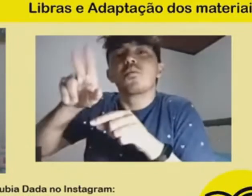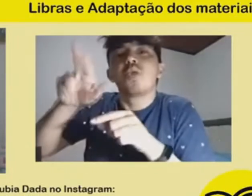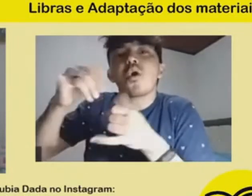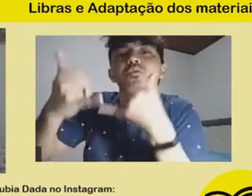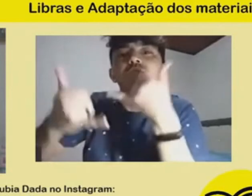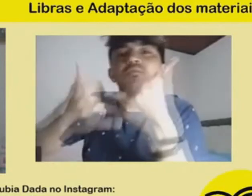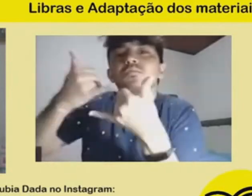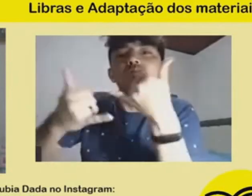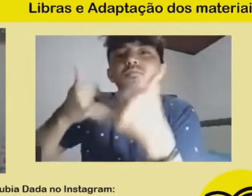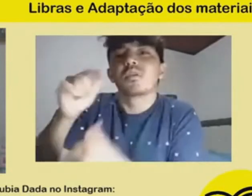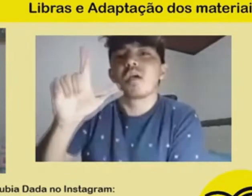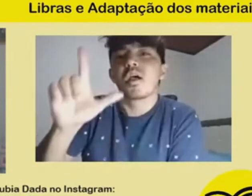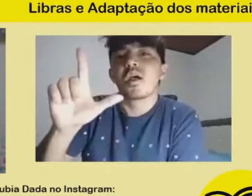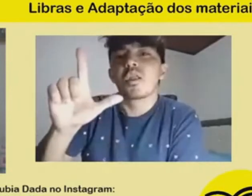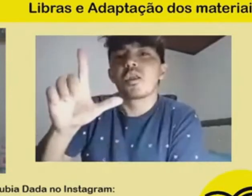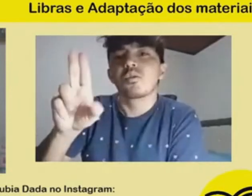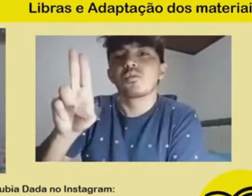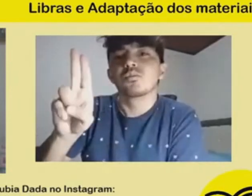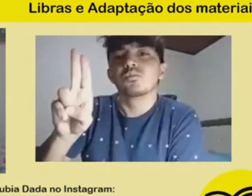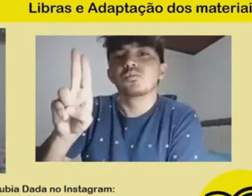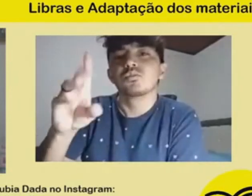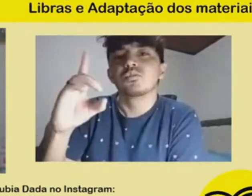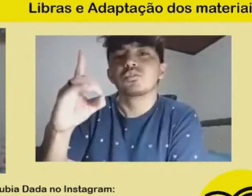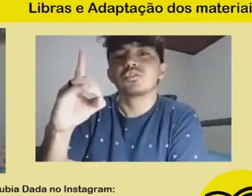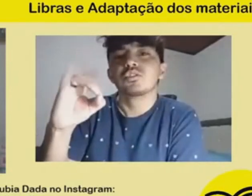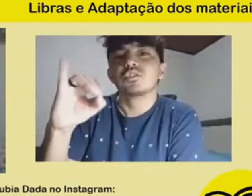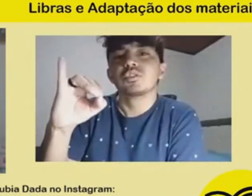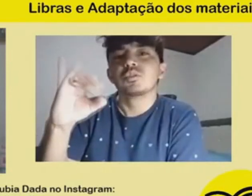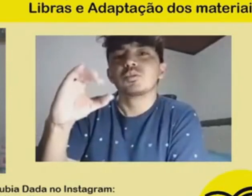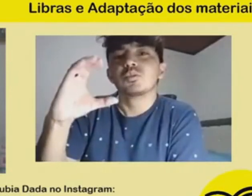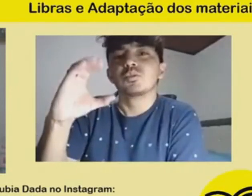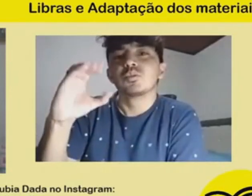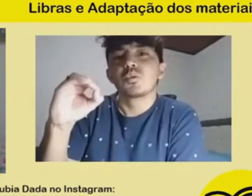esses materiais da aula de matemática,